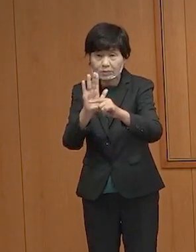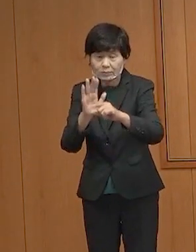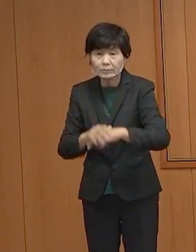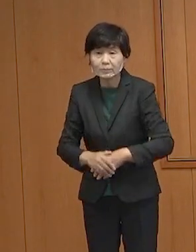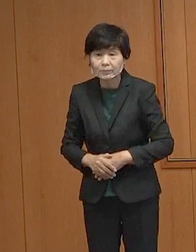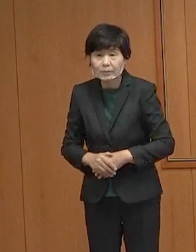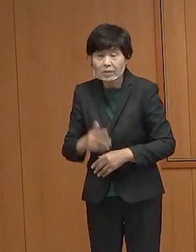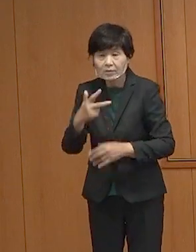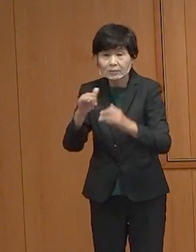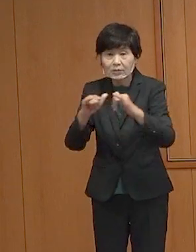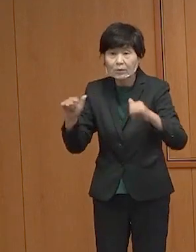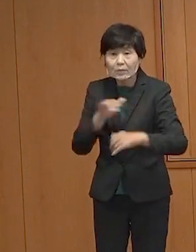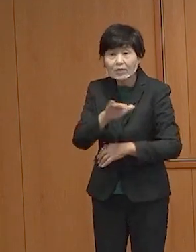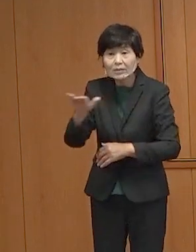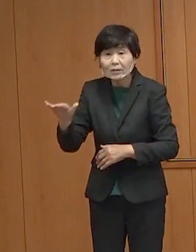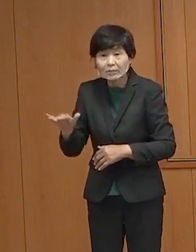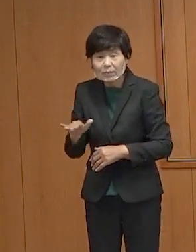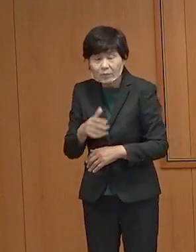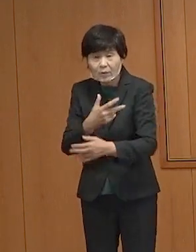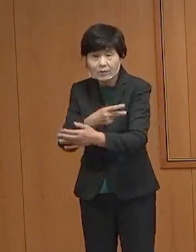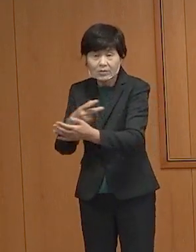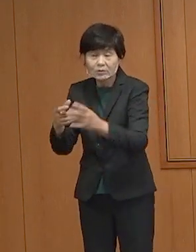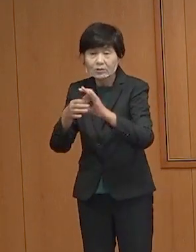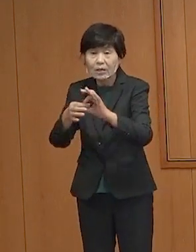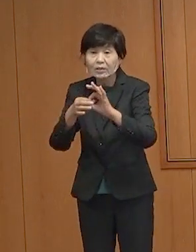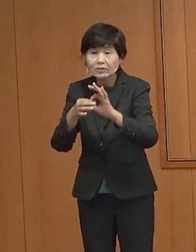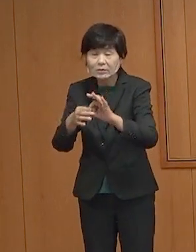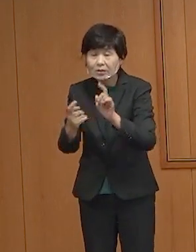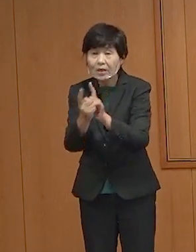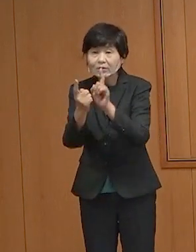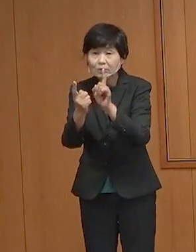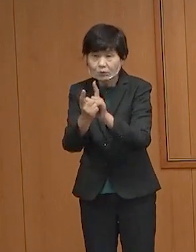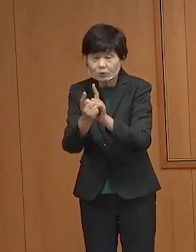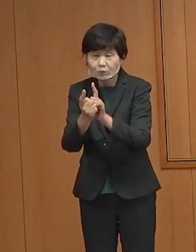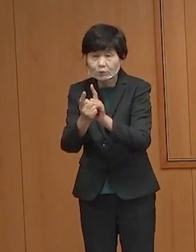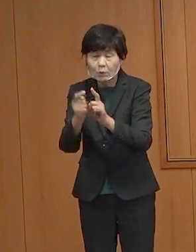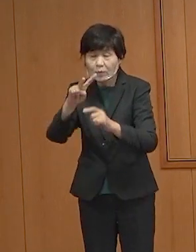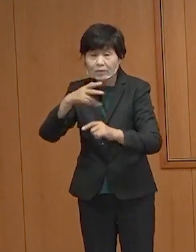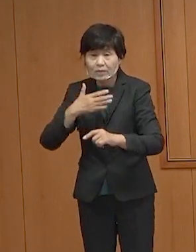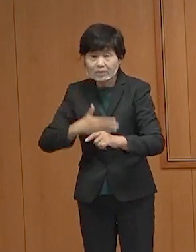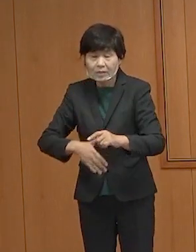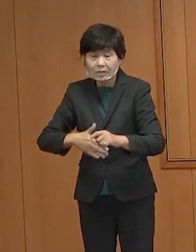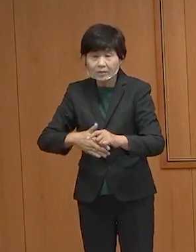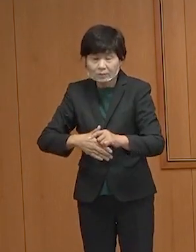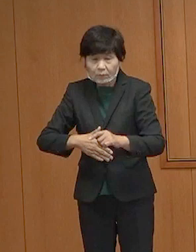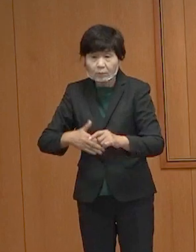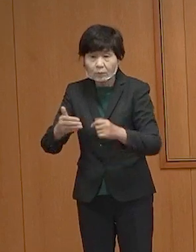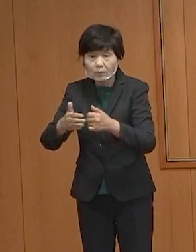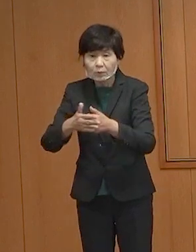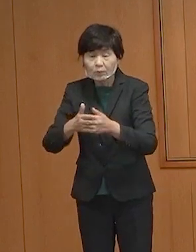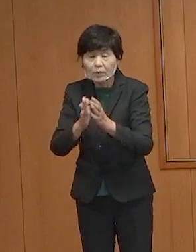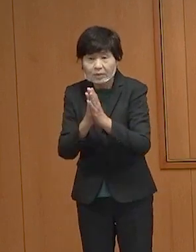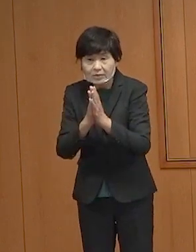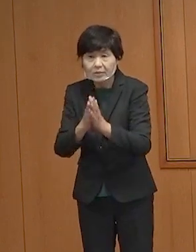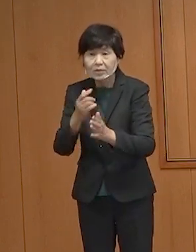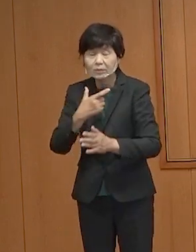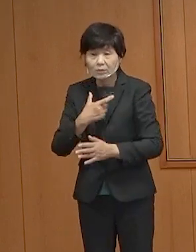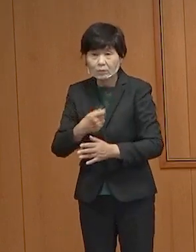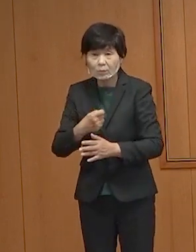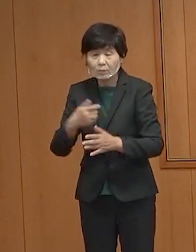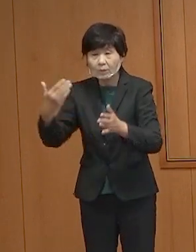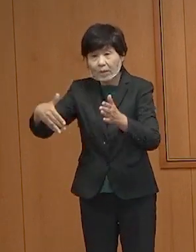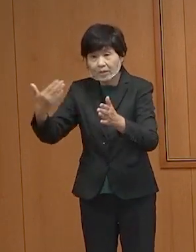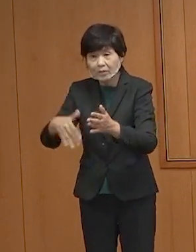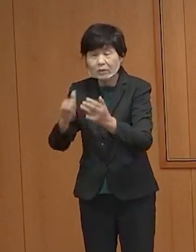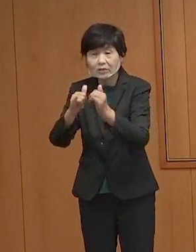接種へのご理解ご協力をいただくよう、接種がお済みでない方についてもぜひ接種をご検